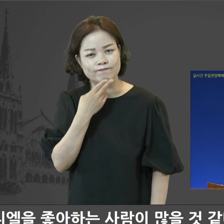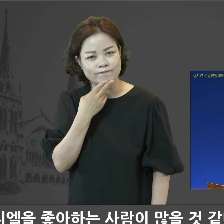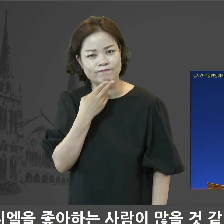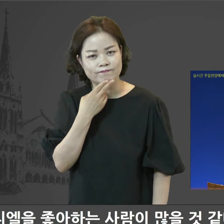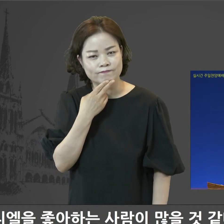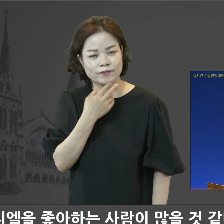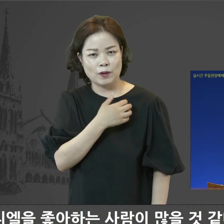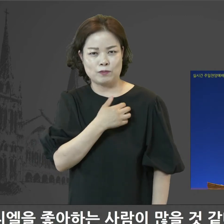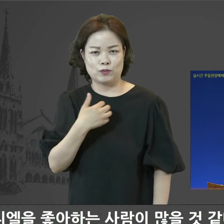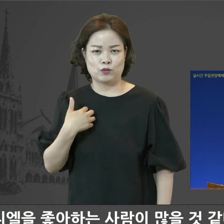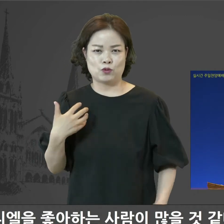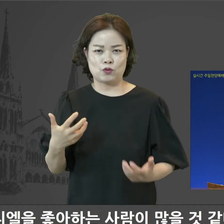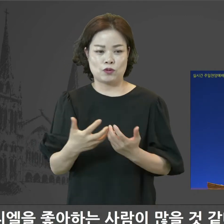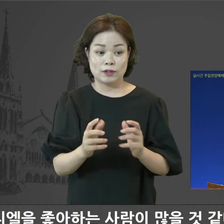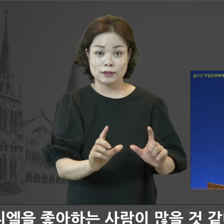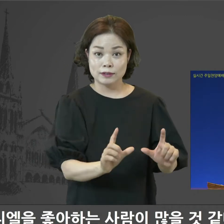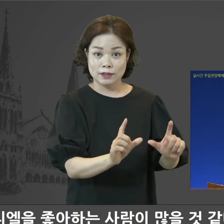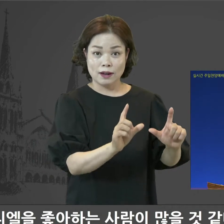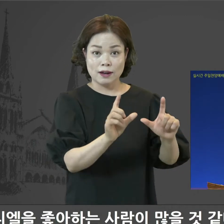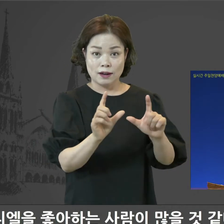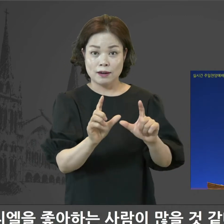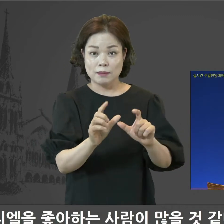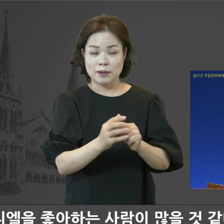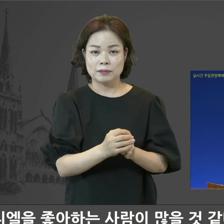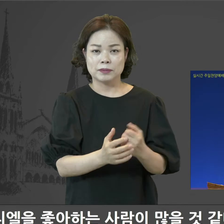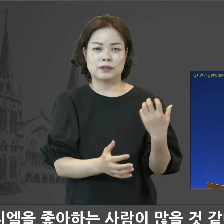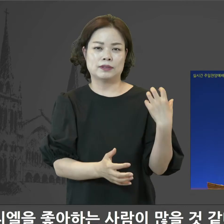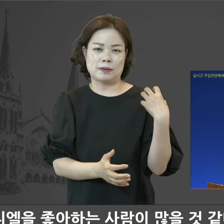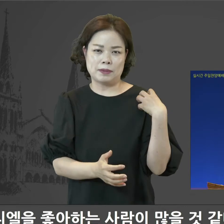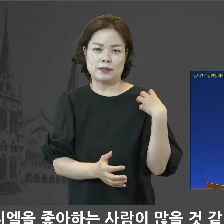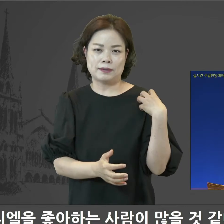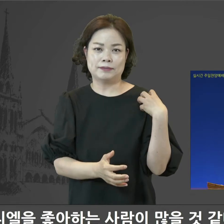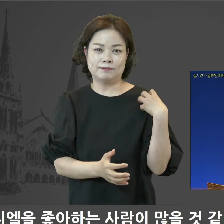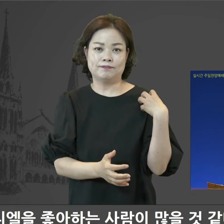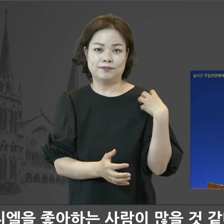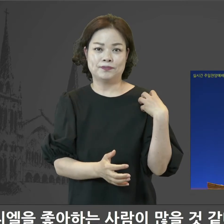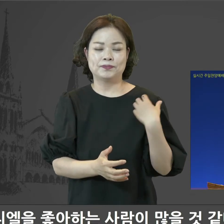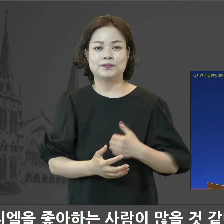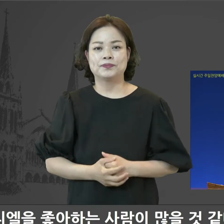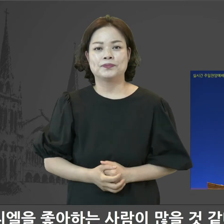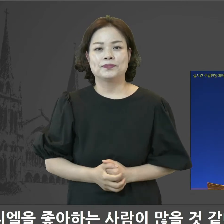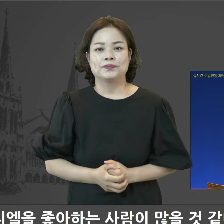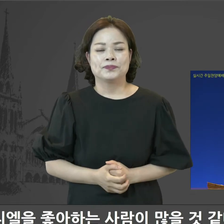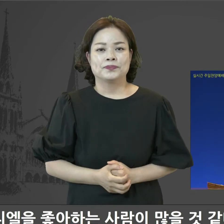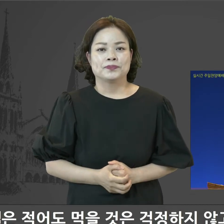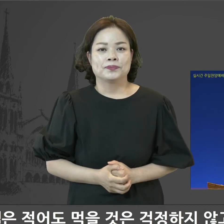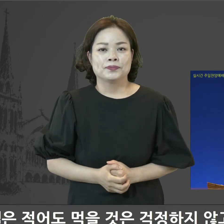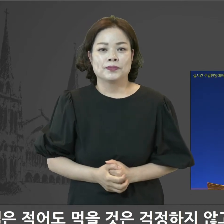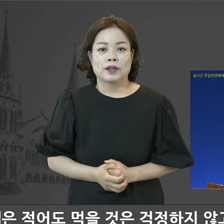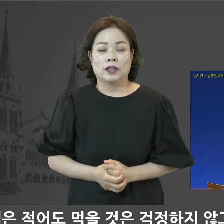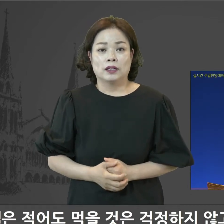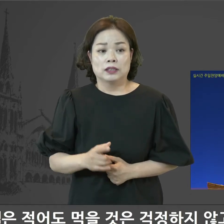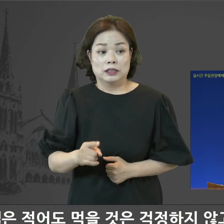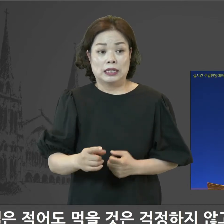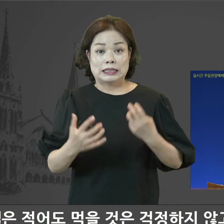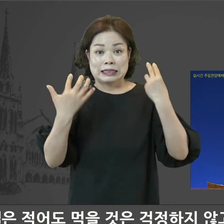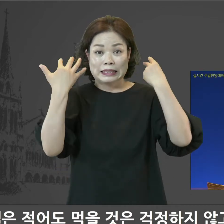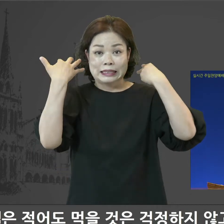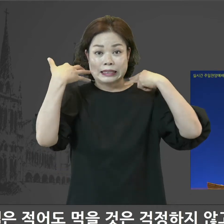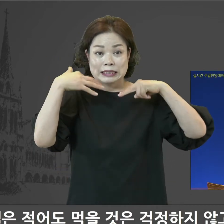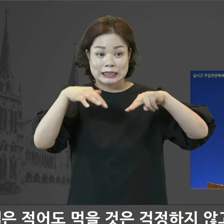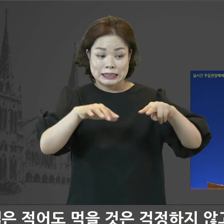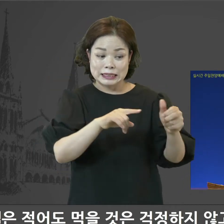않고 풍족하게 사명을 감당했을 것 같다라는 생각도 해보았습니다. 이러한 다니엘의